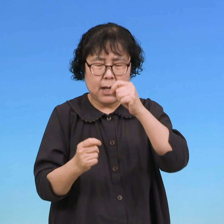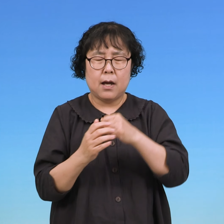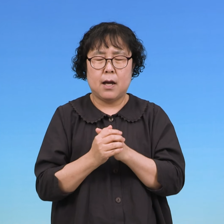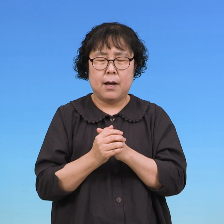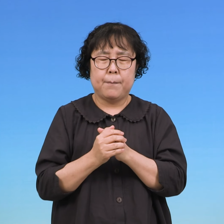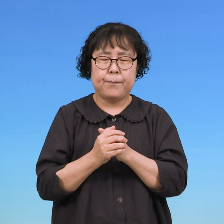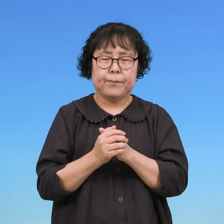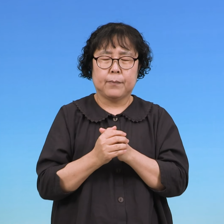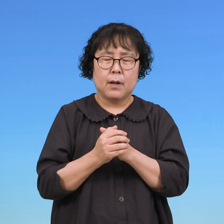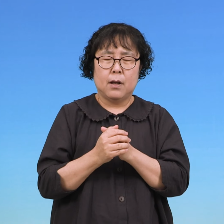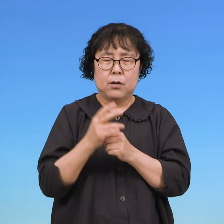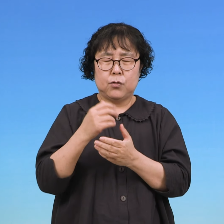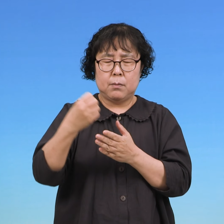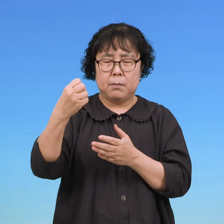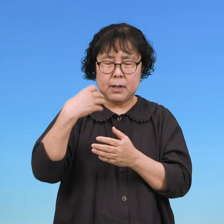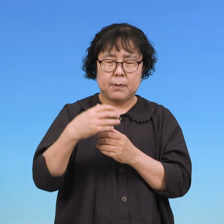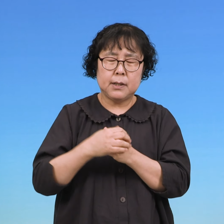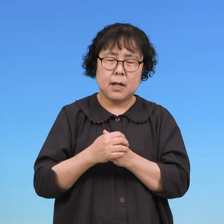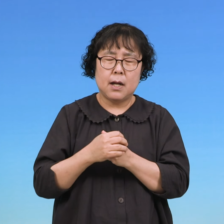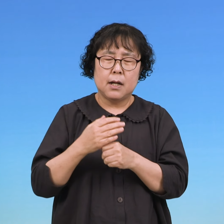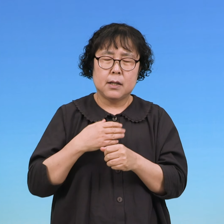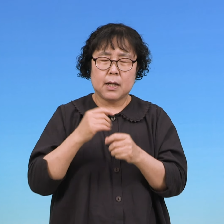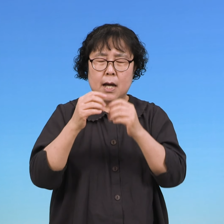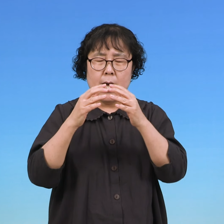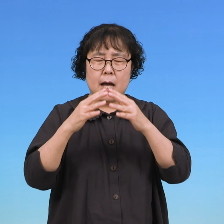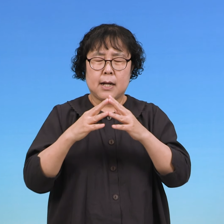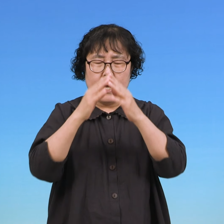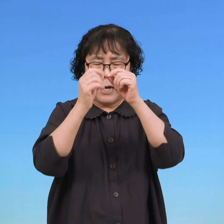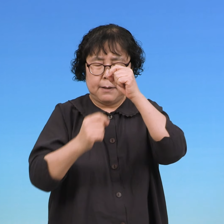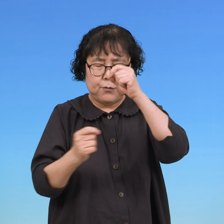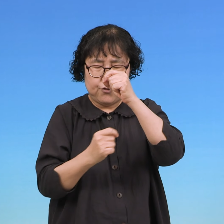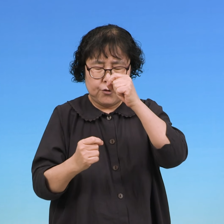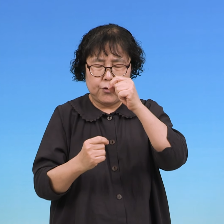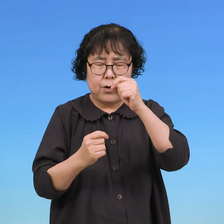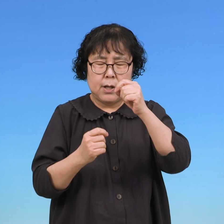다림줄이니이다. 주께서 이르시되 내가 다림줄을 내